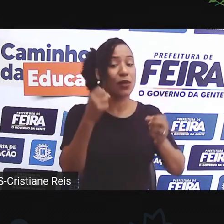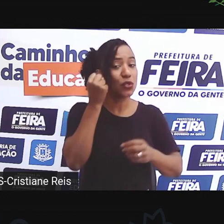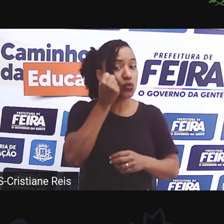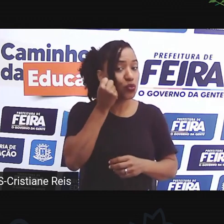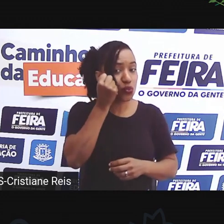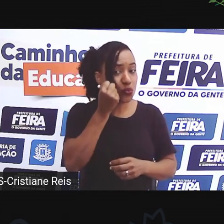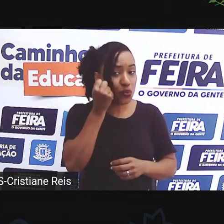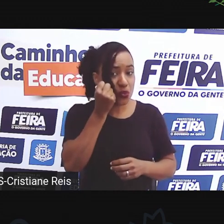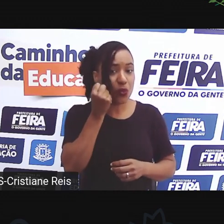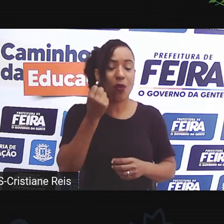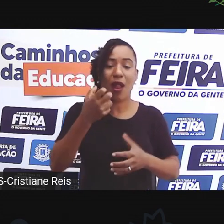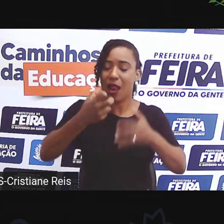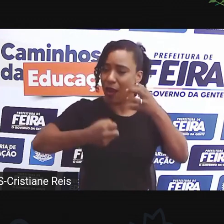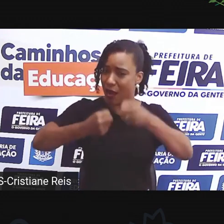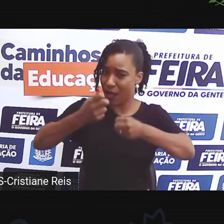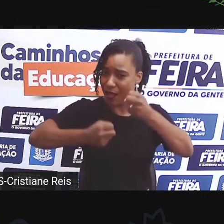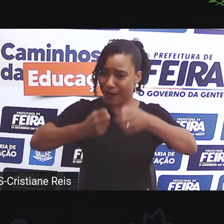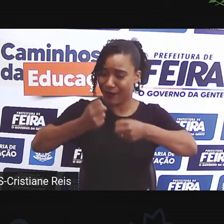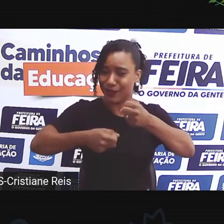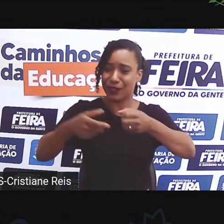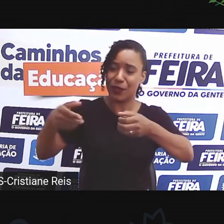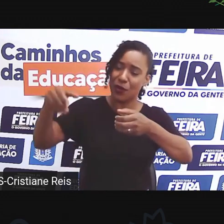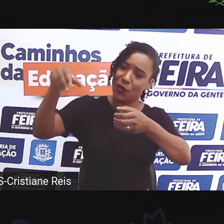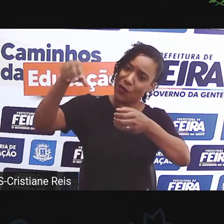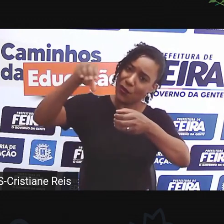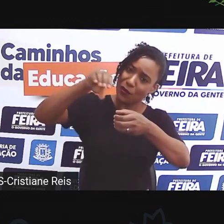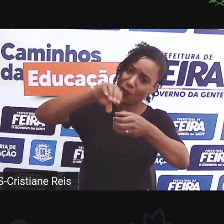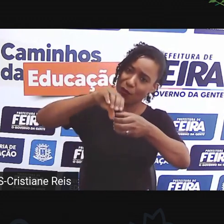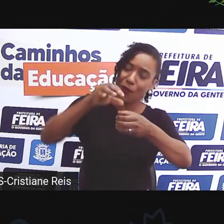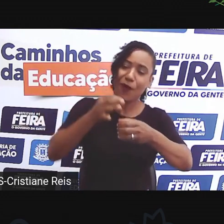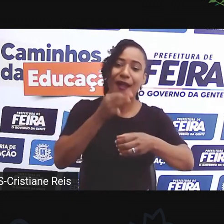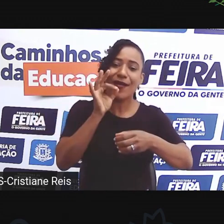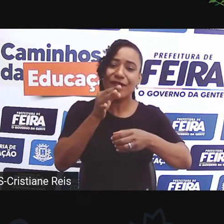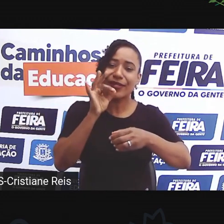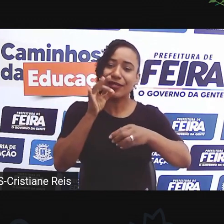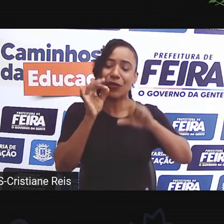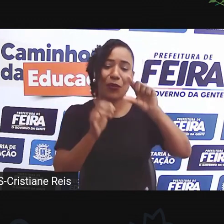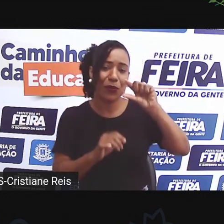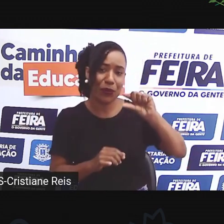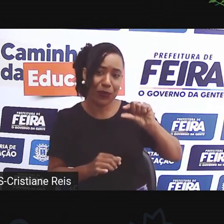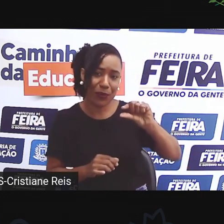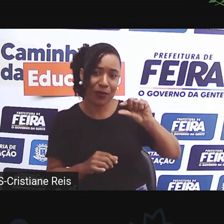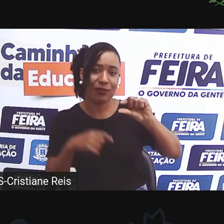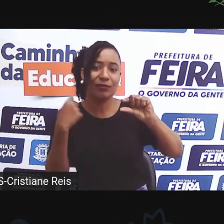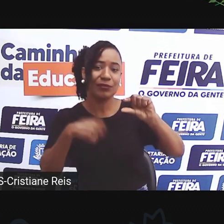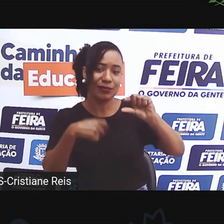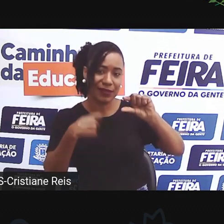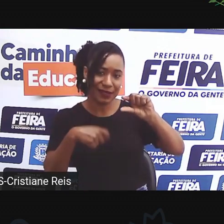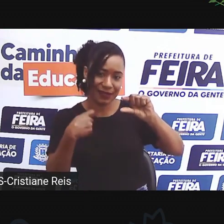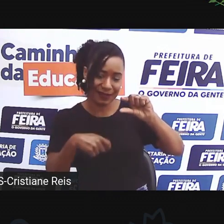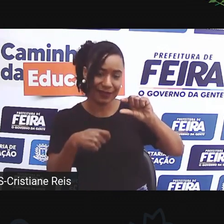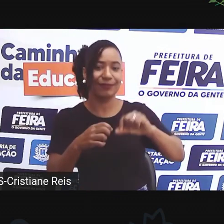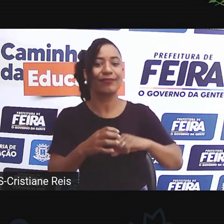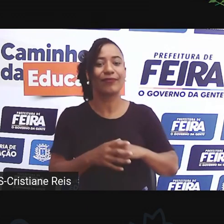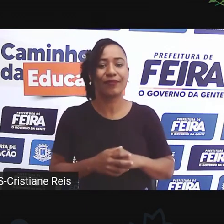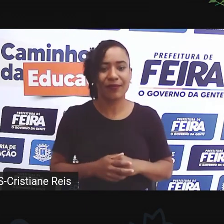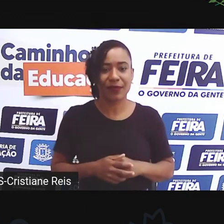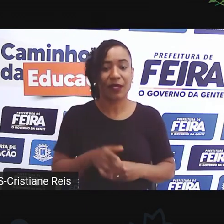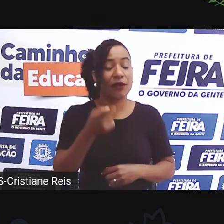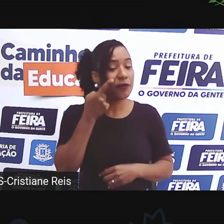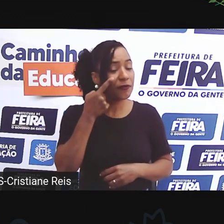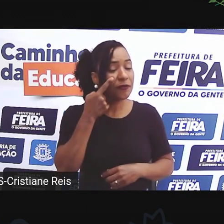suco, um leite, uma vitamina, um cafezinho. Pois é, meninada, a gente já começa a